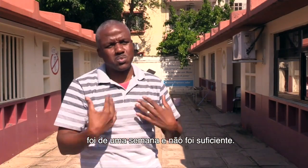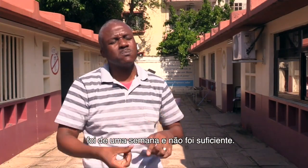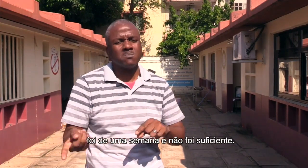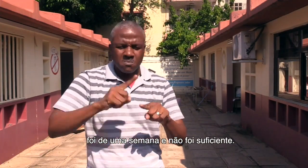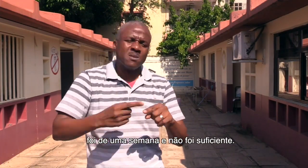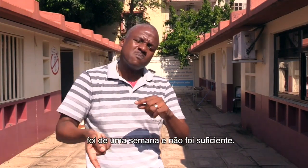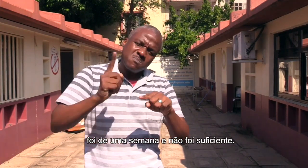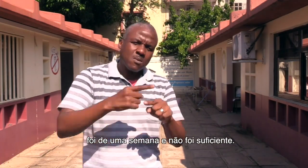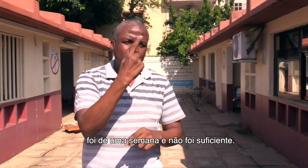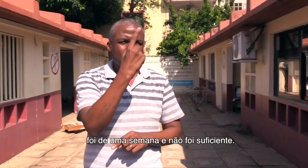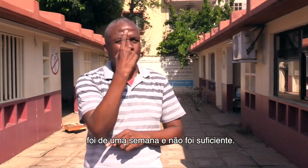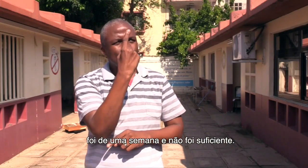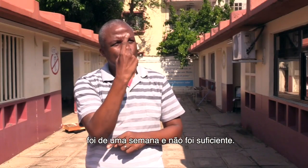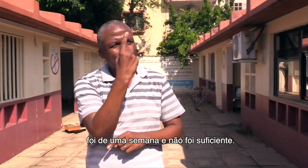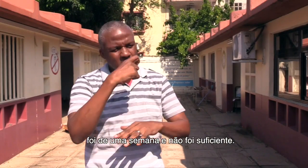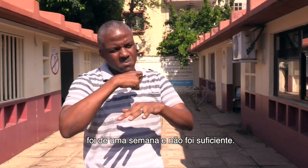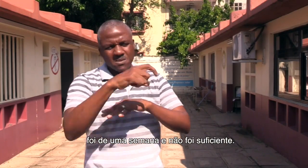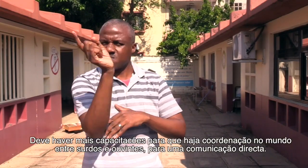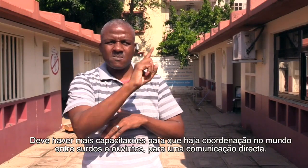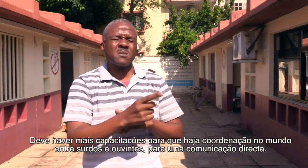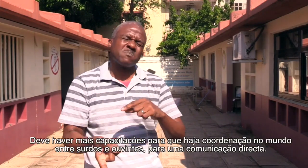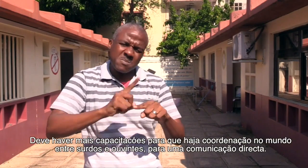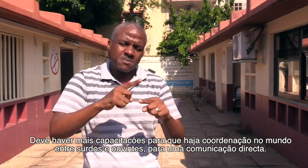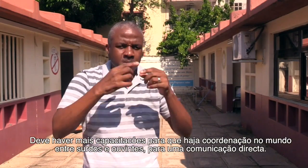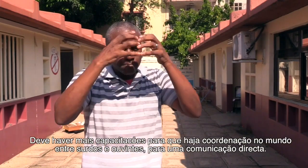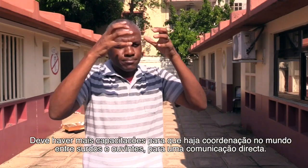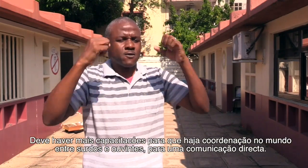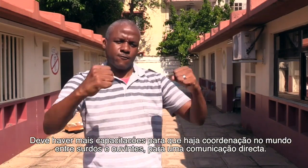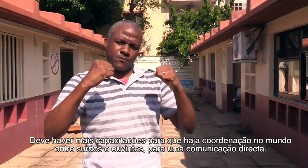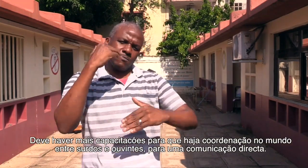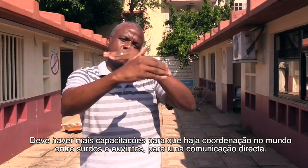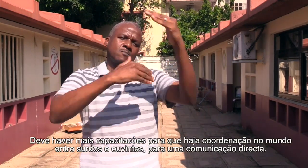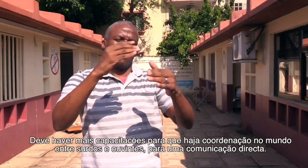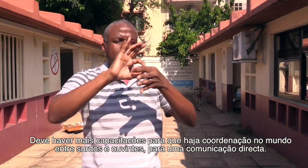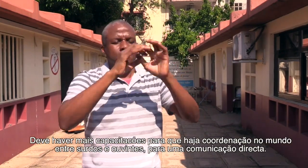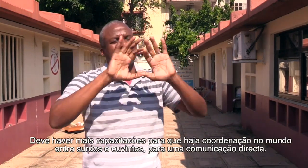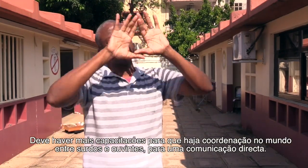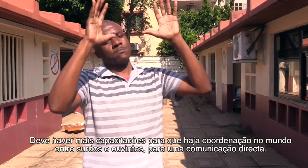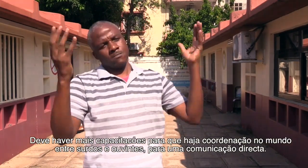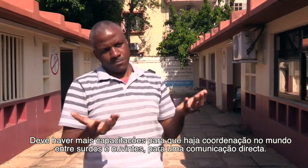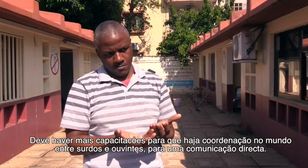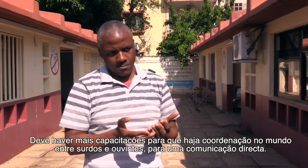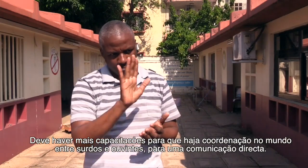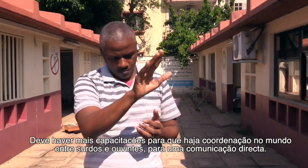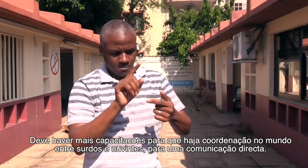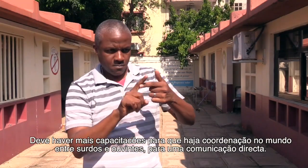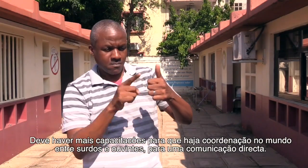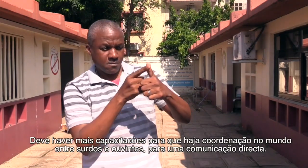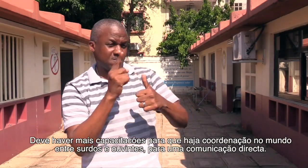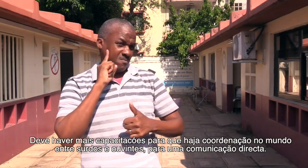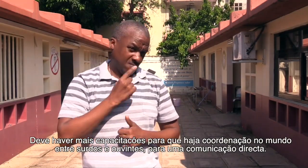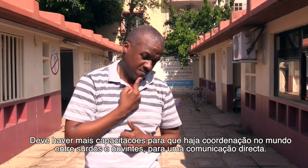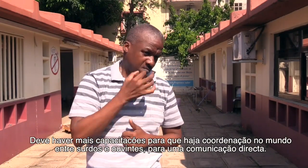treinamento foi só de uma semana e não foi suficiente. Deve haver mais capacitações para que haja